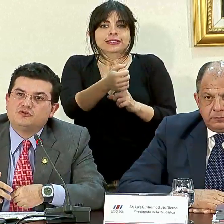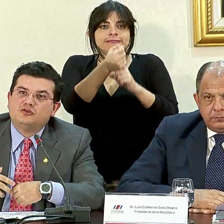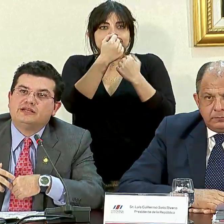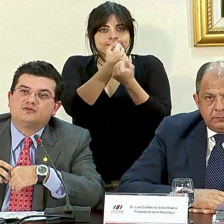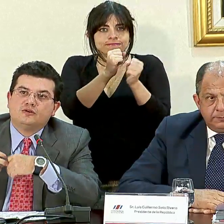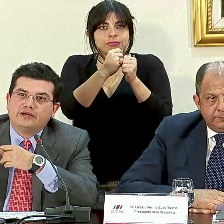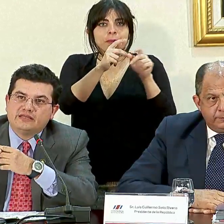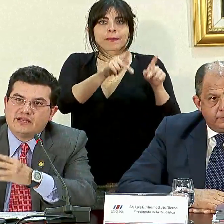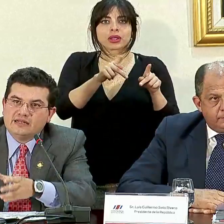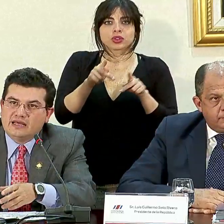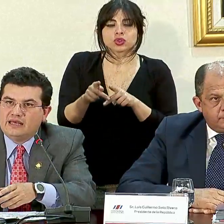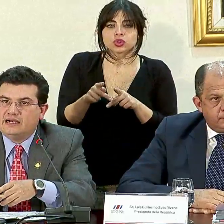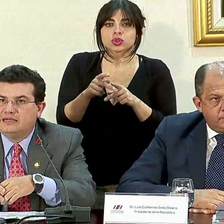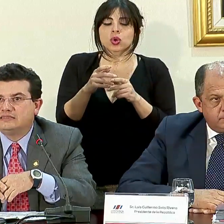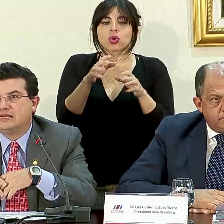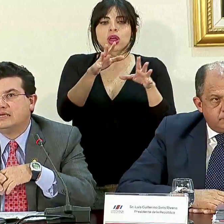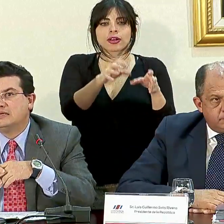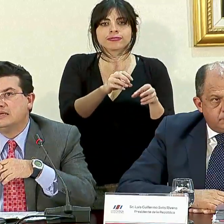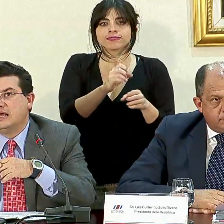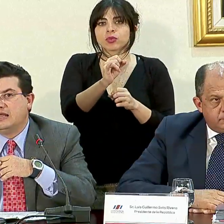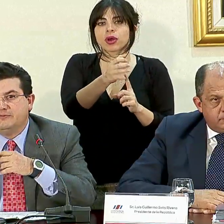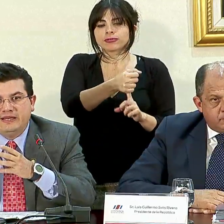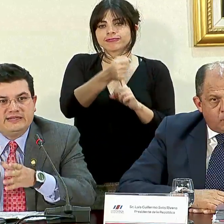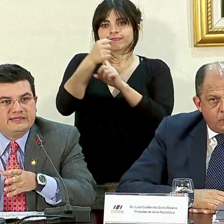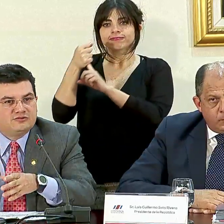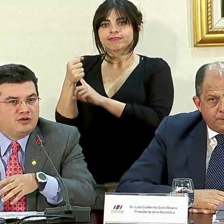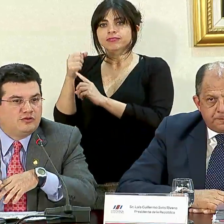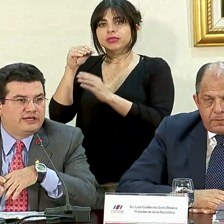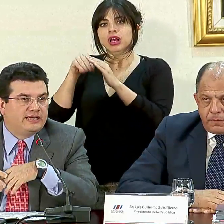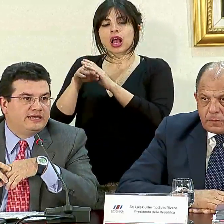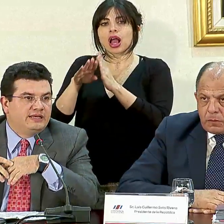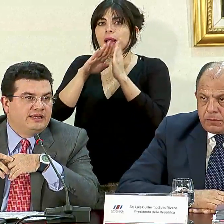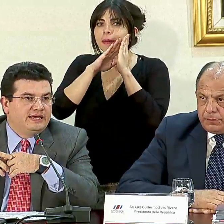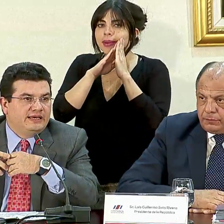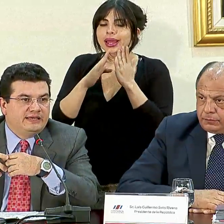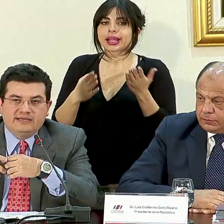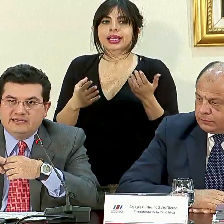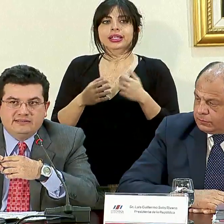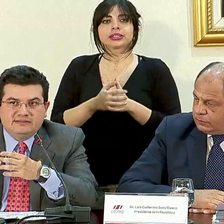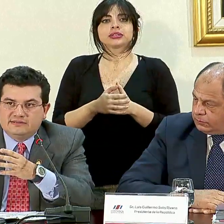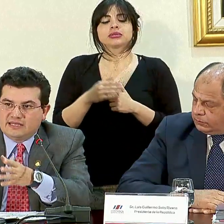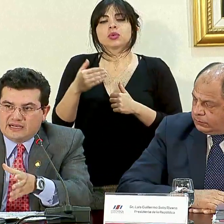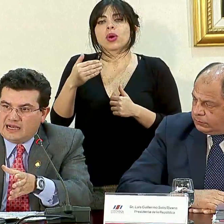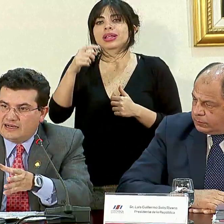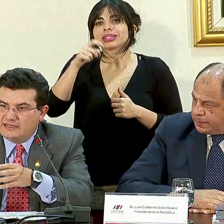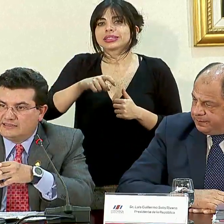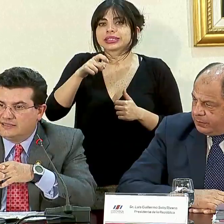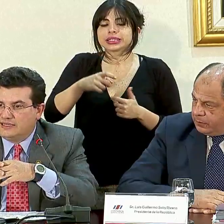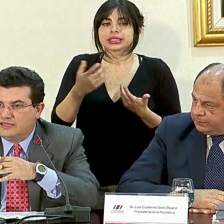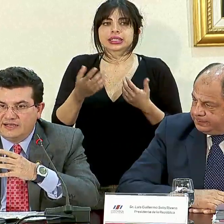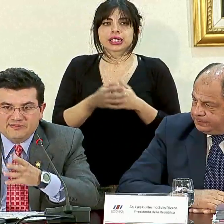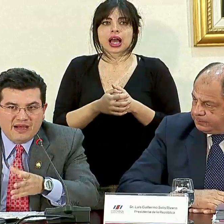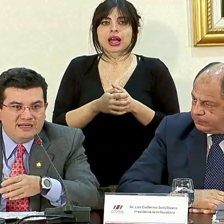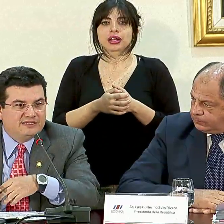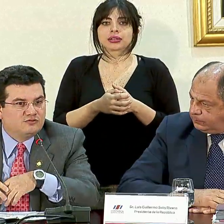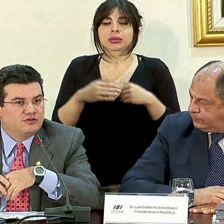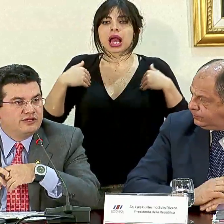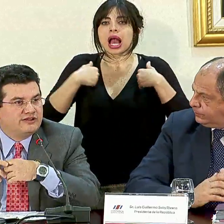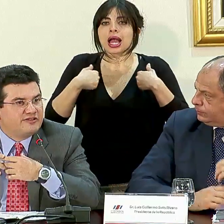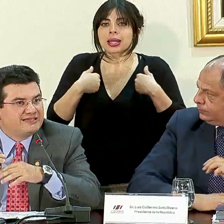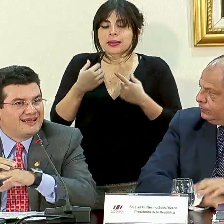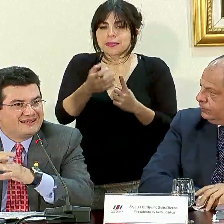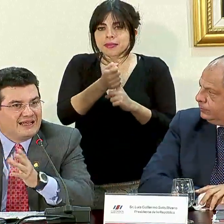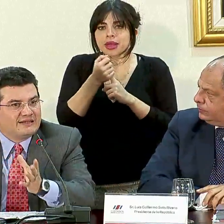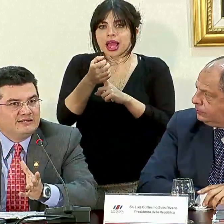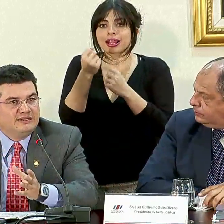las personas, cuando hay que trasladarlas a albergues, cuando hay que sacar animales, cuando